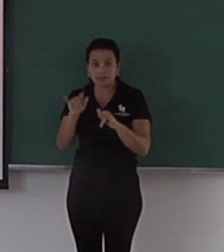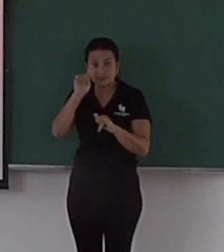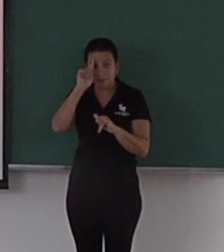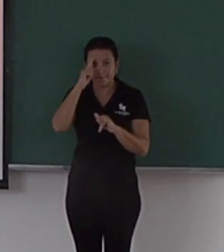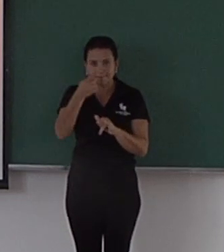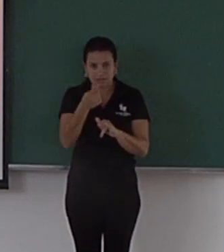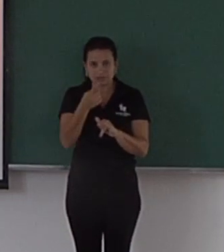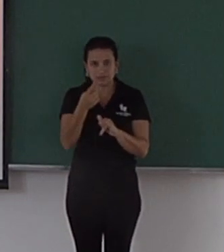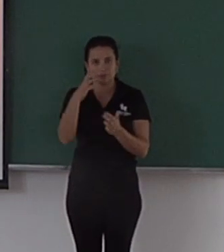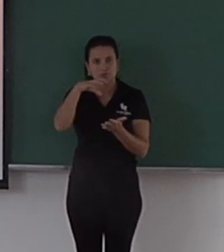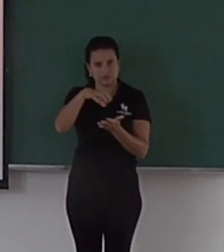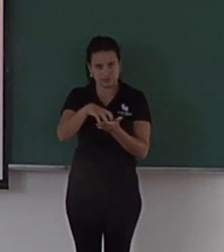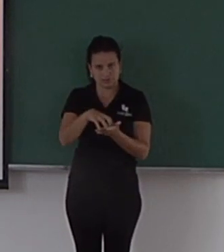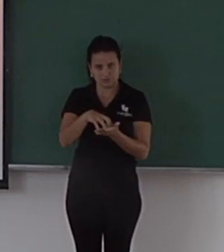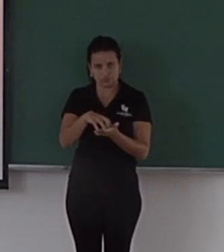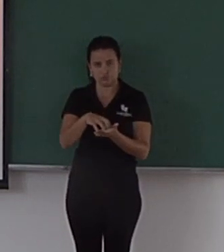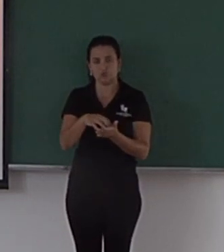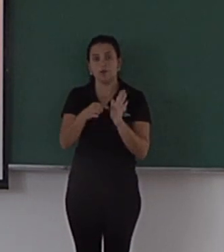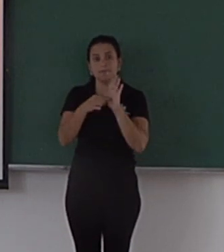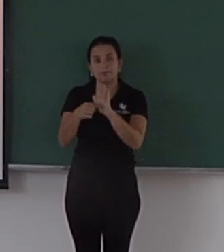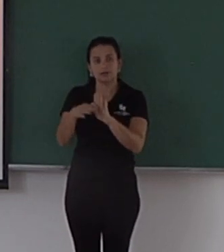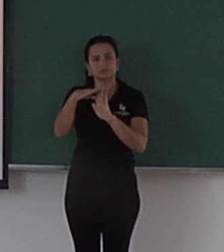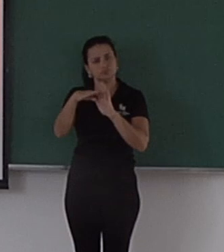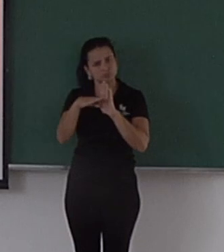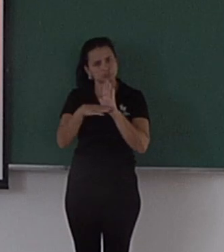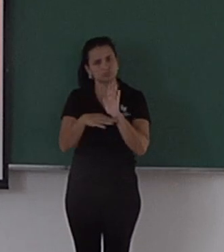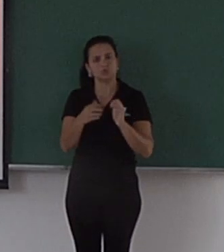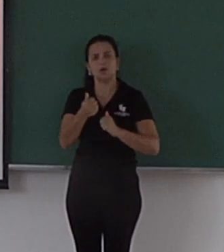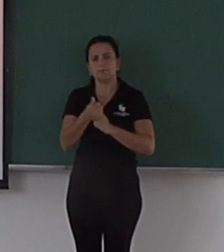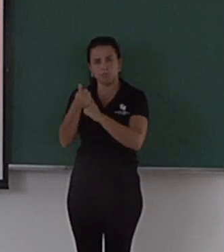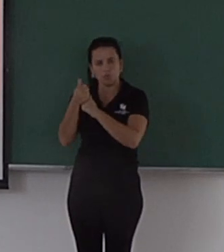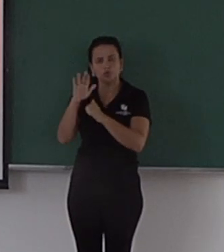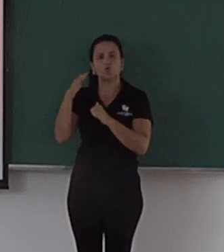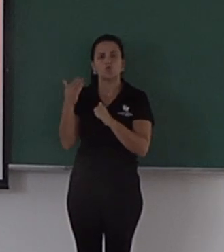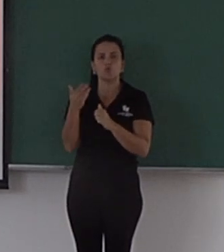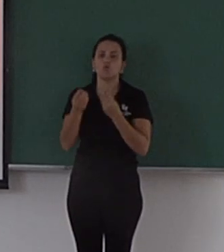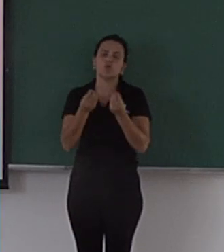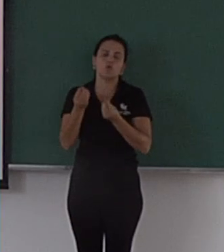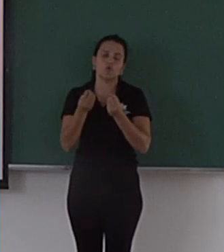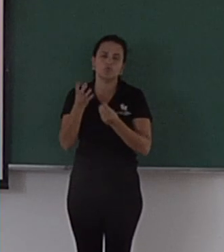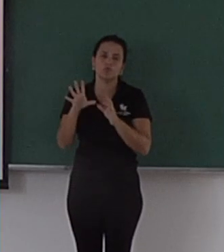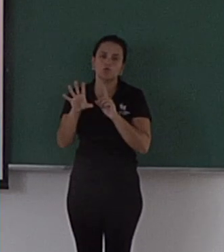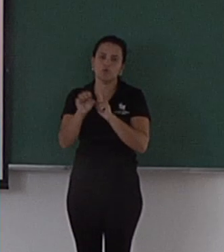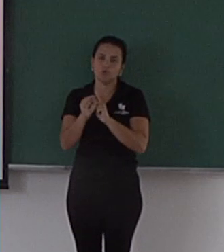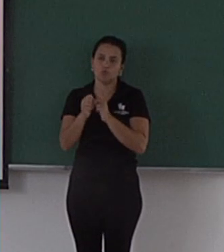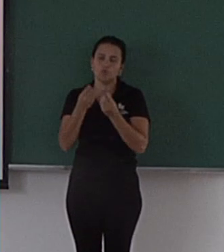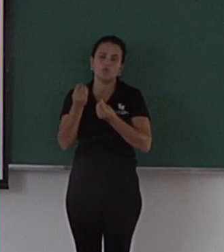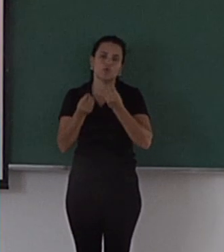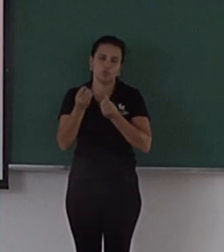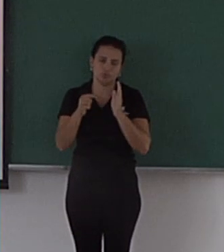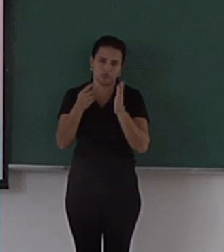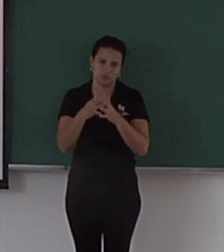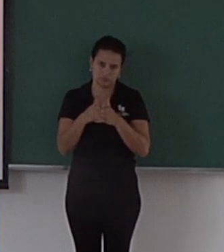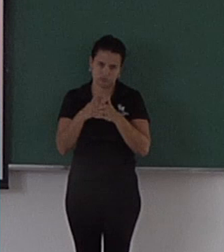de intoxicação, eles mandam todo o protocolo, todo o tratamento, qual que é o grau de contaminação, quanto que isso aí invade o